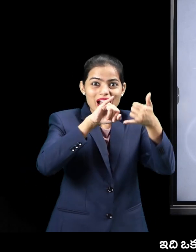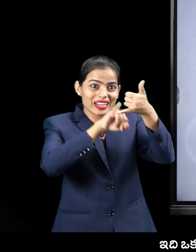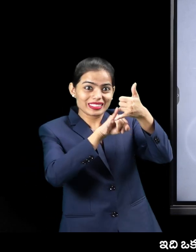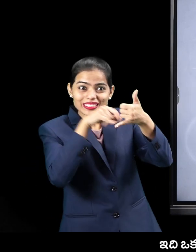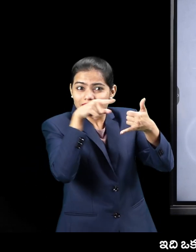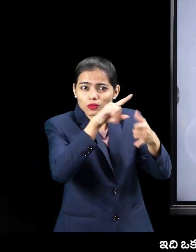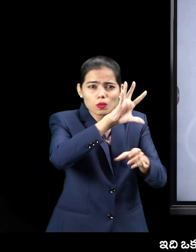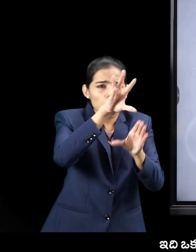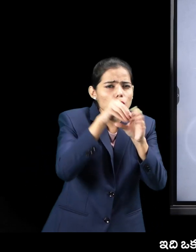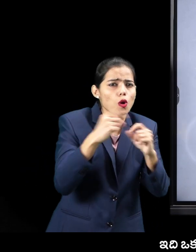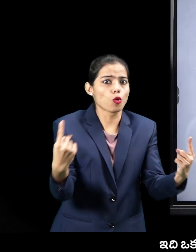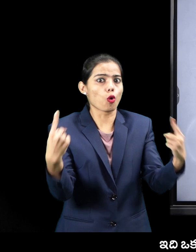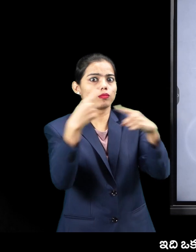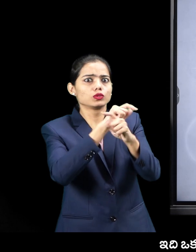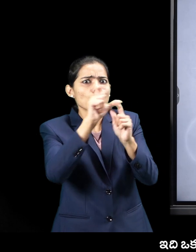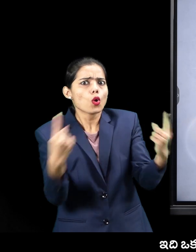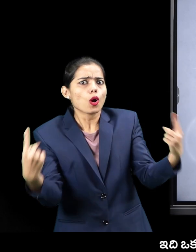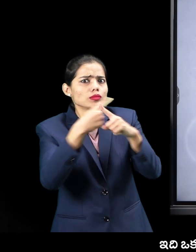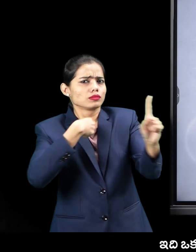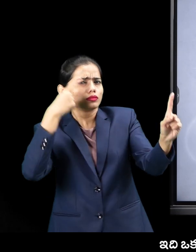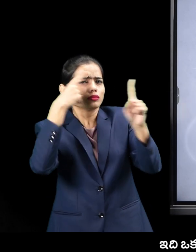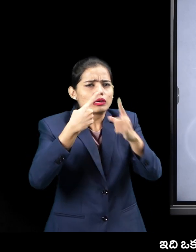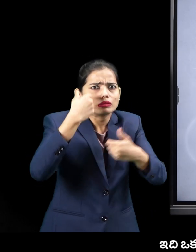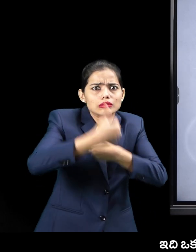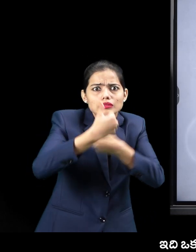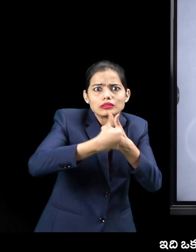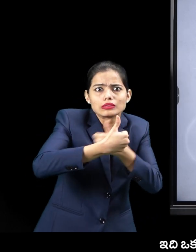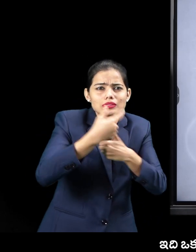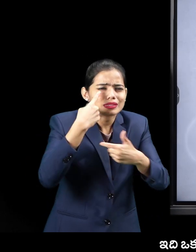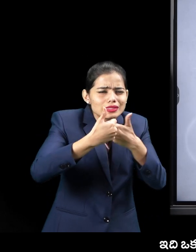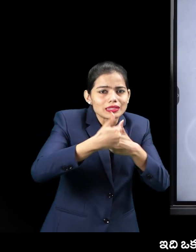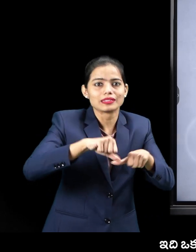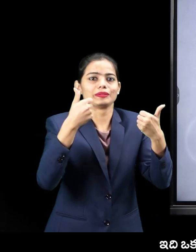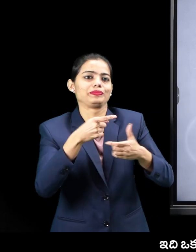ప్రయోగం యొక్క సాధ్యమయ్యే అన్ని ఫలితాల సమితి.